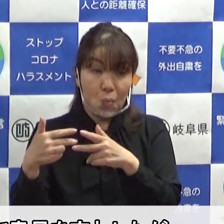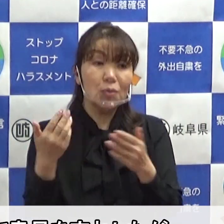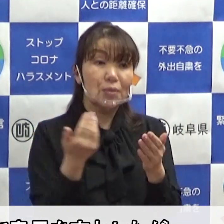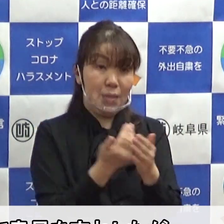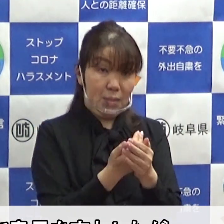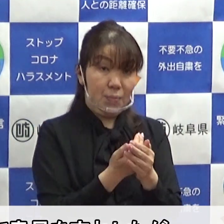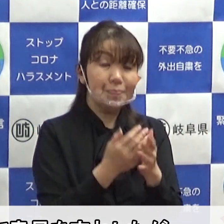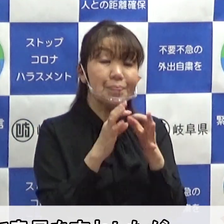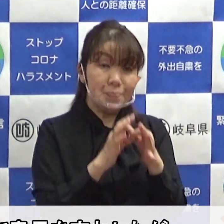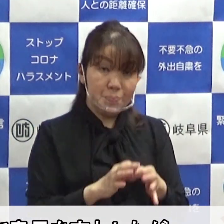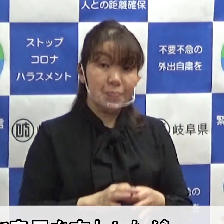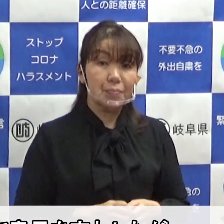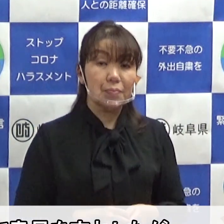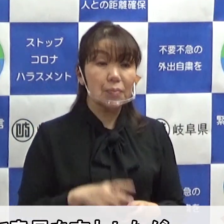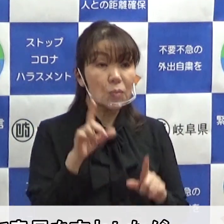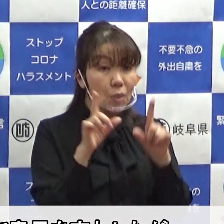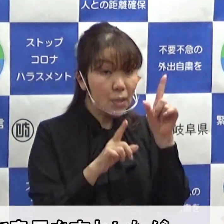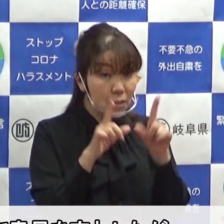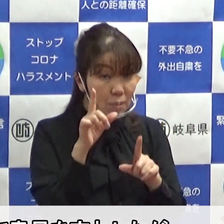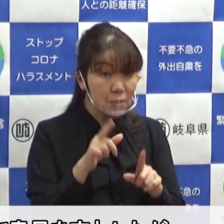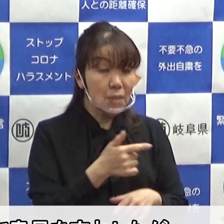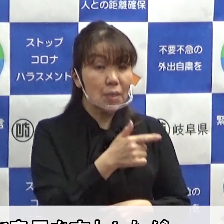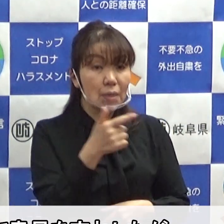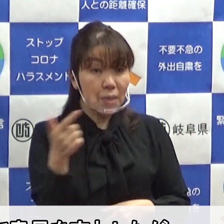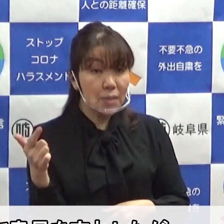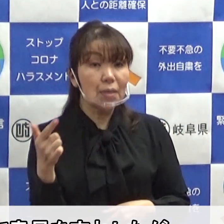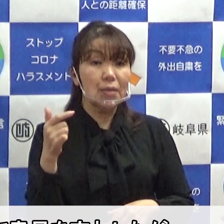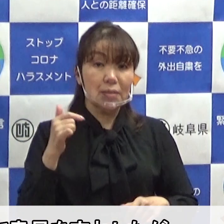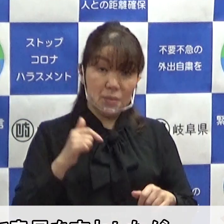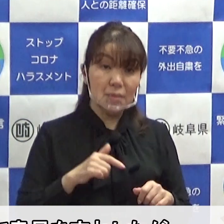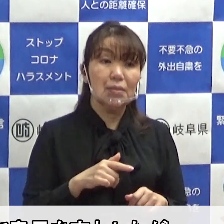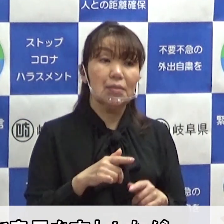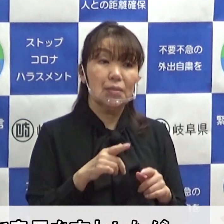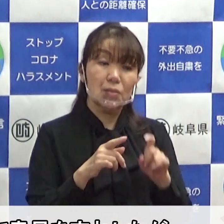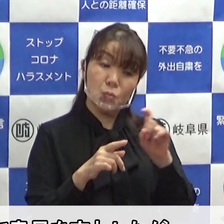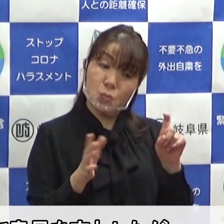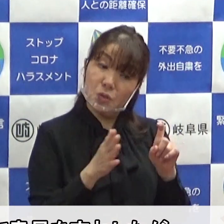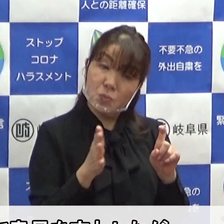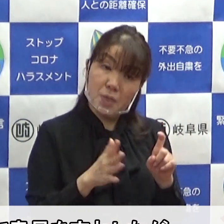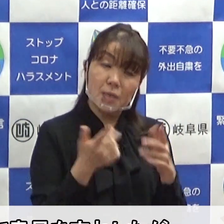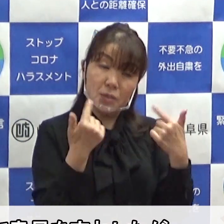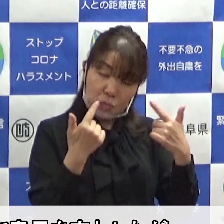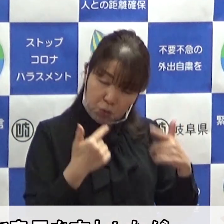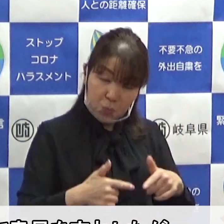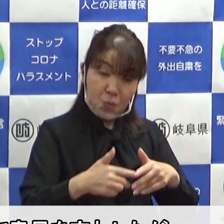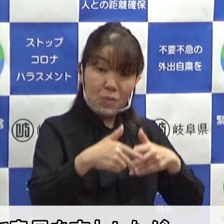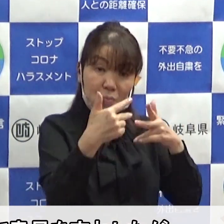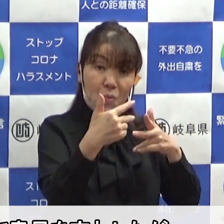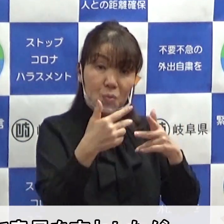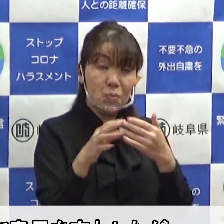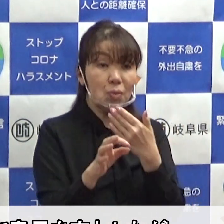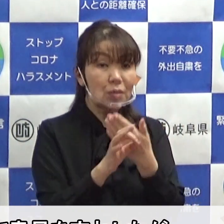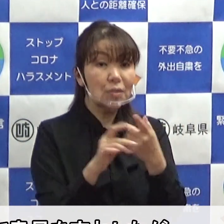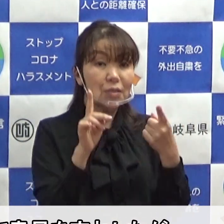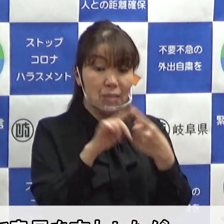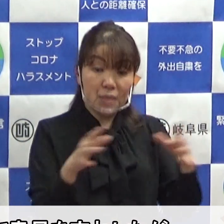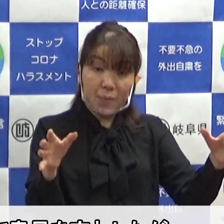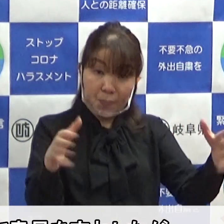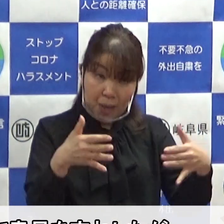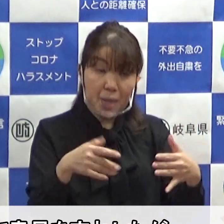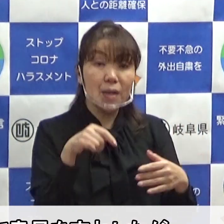だと思いますけども、まあ、ああいう形でかなり自由自在にいつもリモートで、臨時的に招集